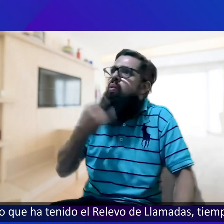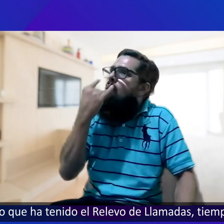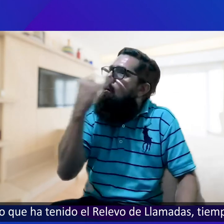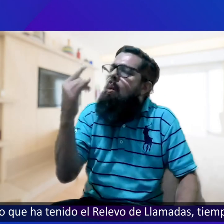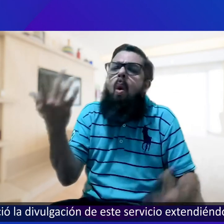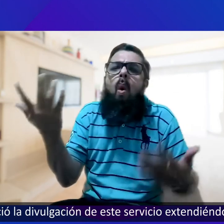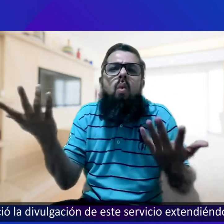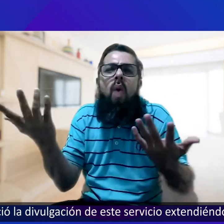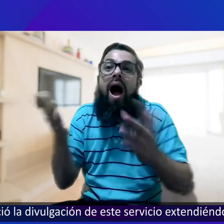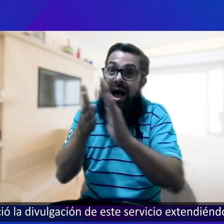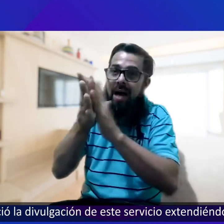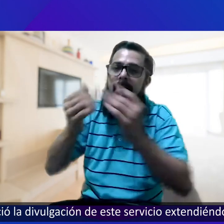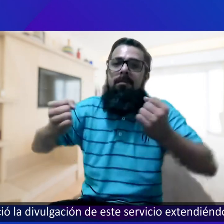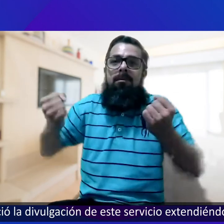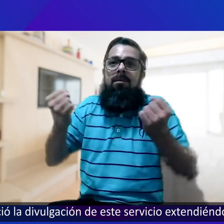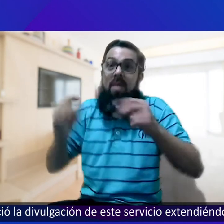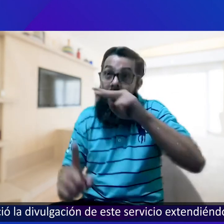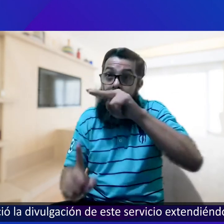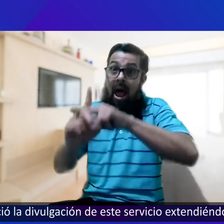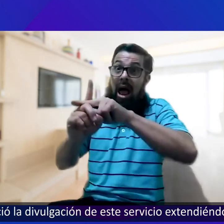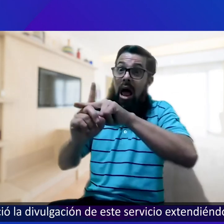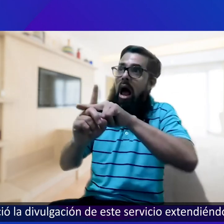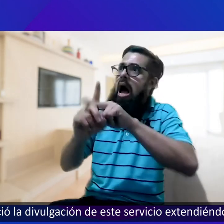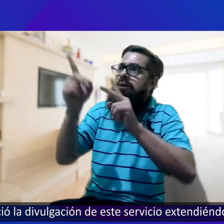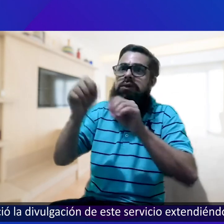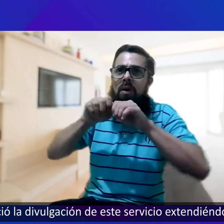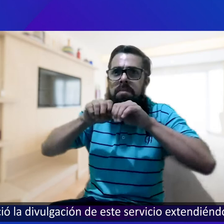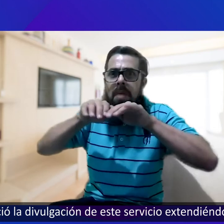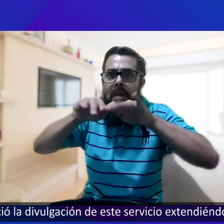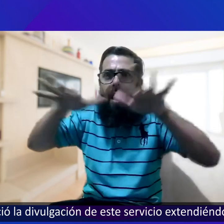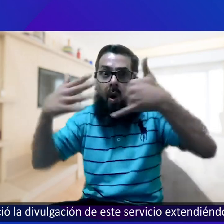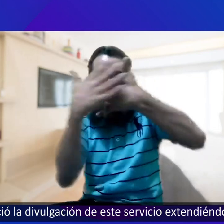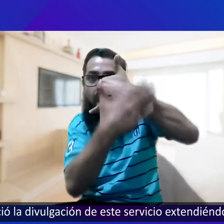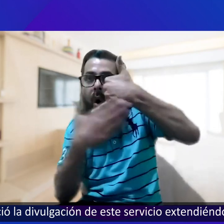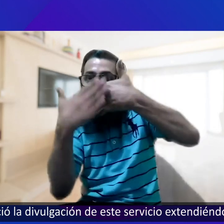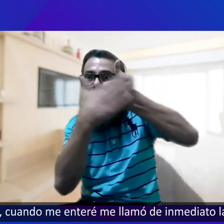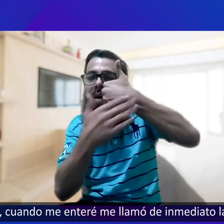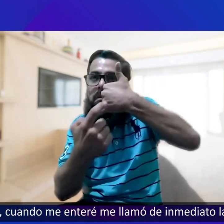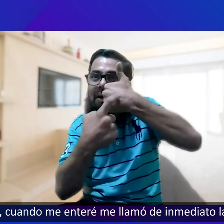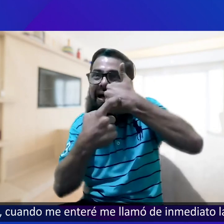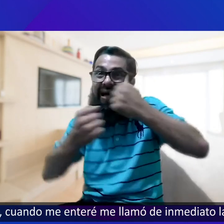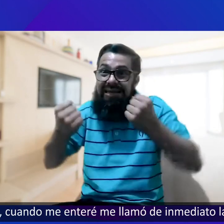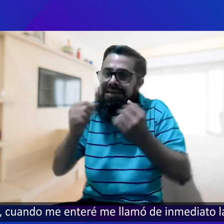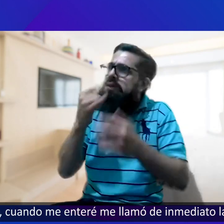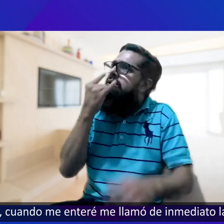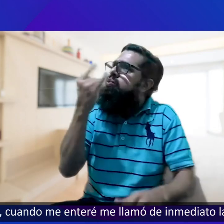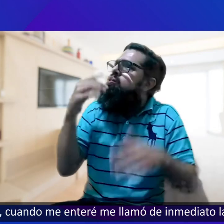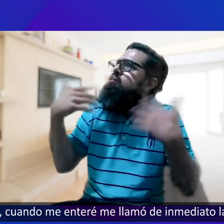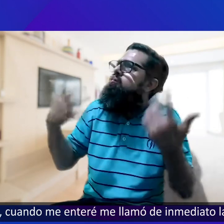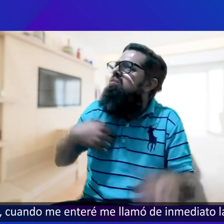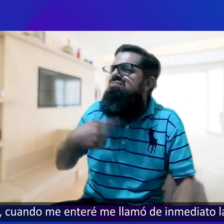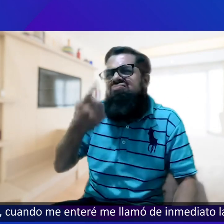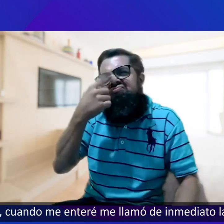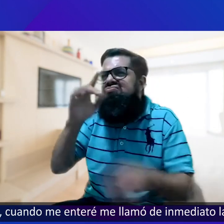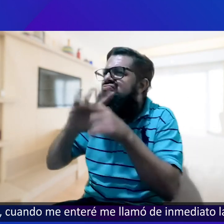en Bogotá, inició la divulgación de este servicio extendiéndose en toda Colombia. Cuando me enteré, me llamó de